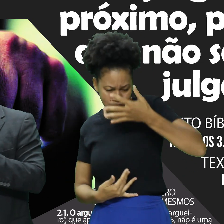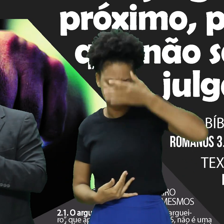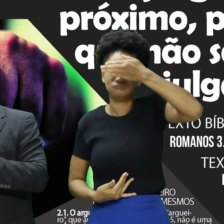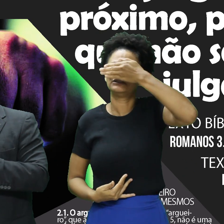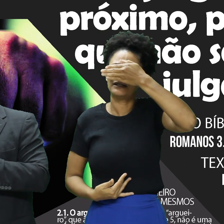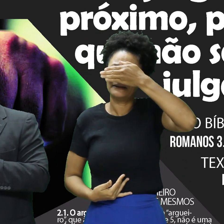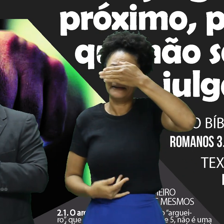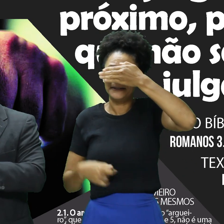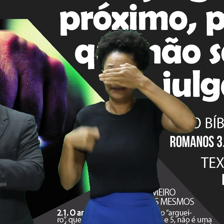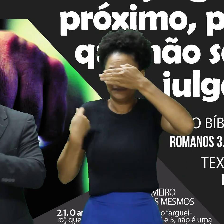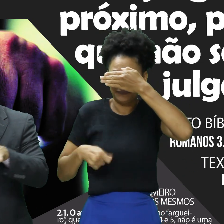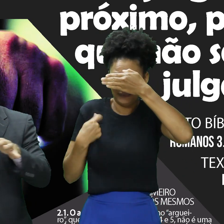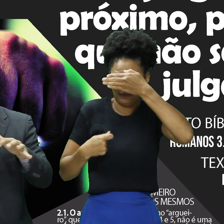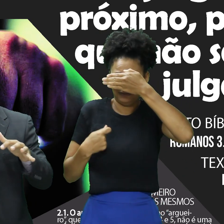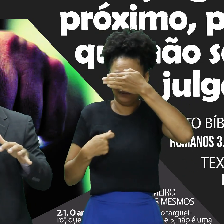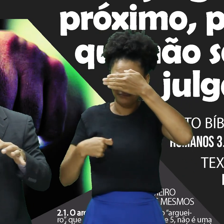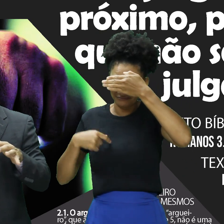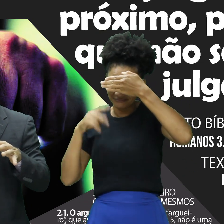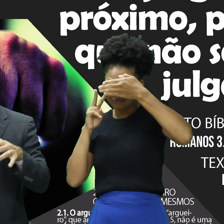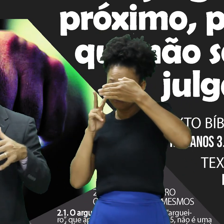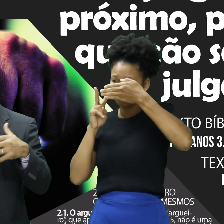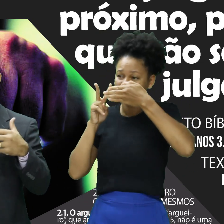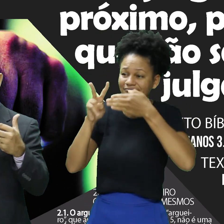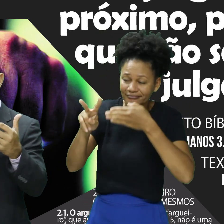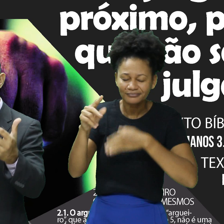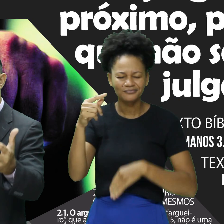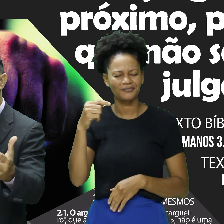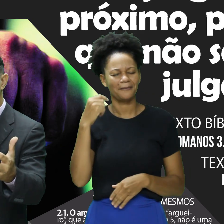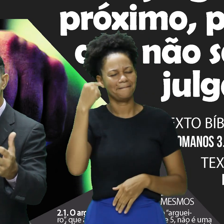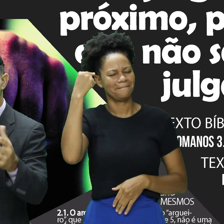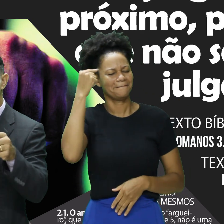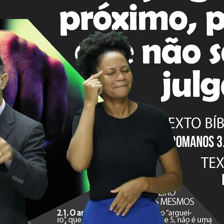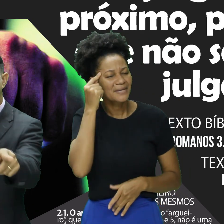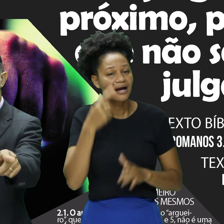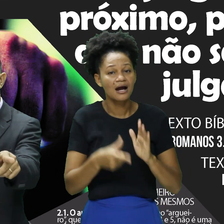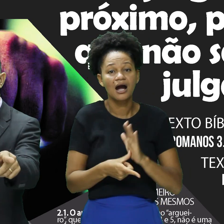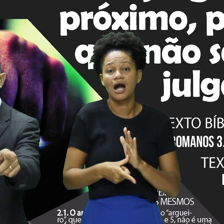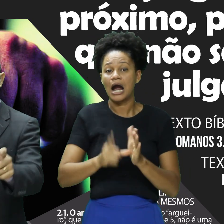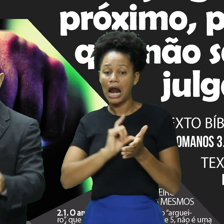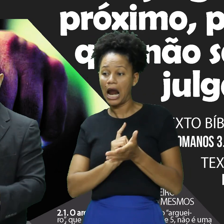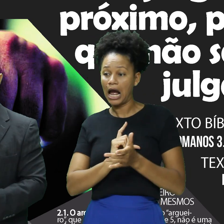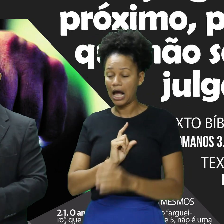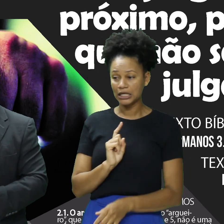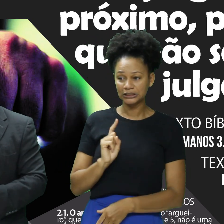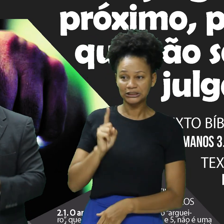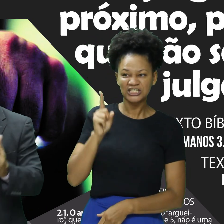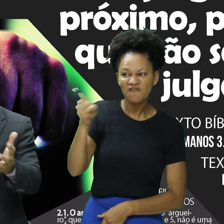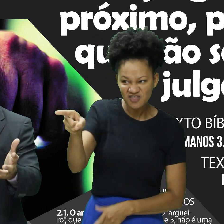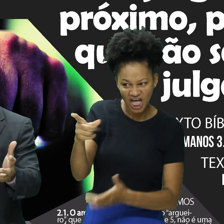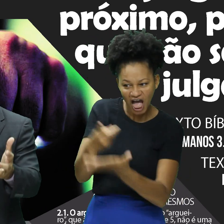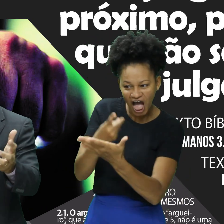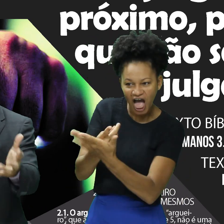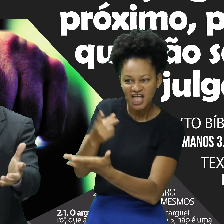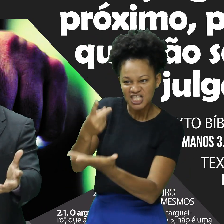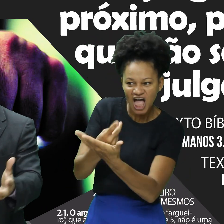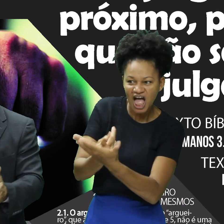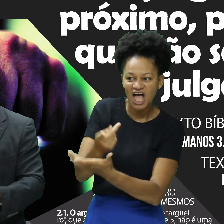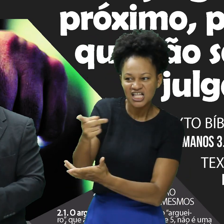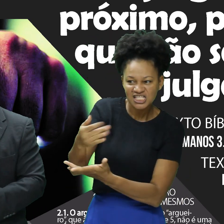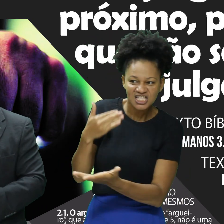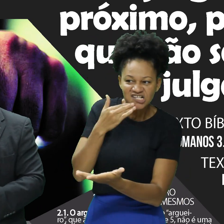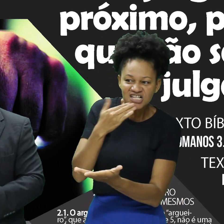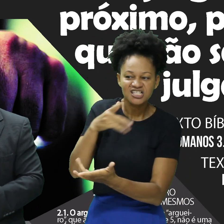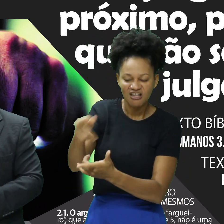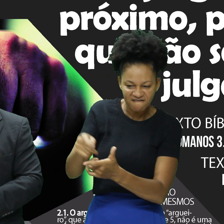primeiro pensar na situação, no que aconteceu, antes de apontar o erro do seu próximo, da pessoa que